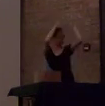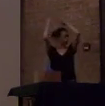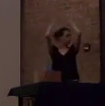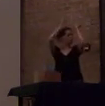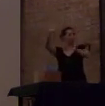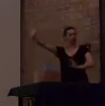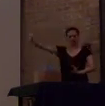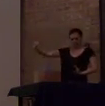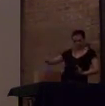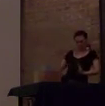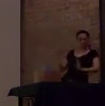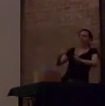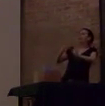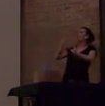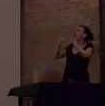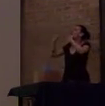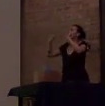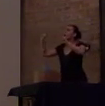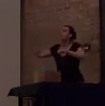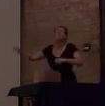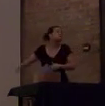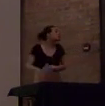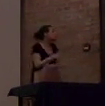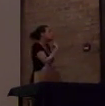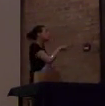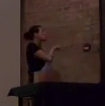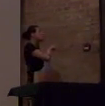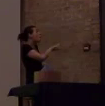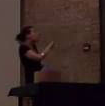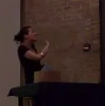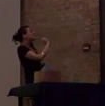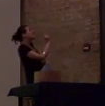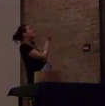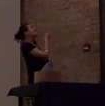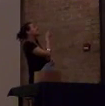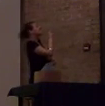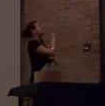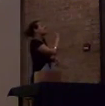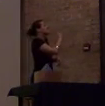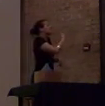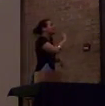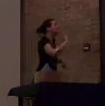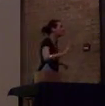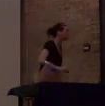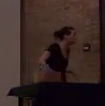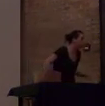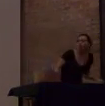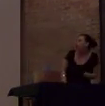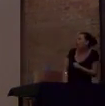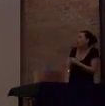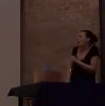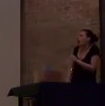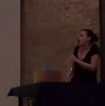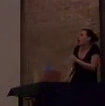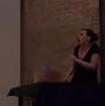O filho do vento, quando ouviu aquilo, sentiu a bola bater nele e falou... A Kátia disse, seu nome é Puxo.